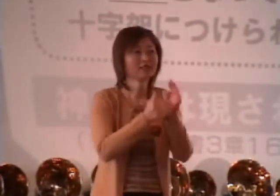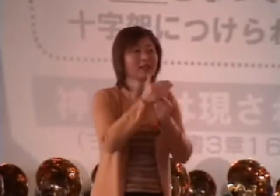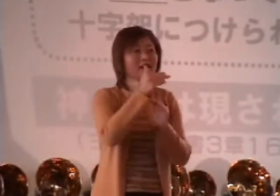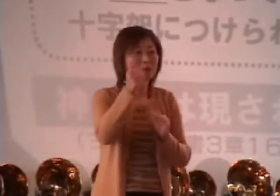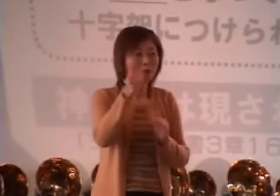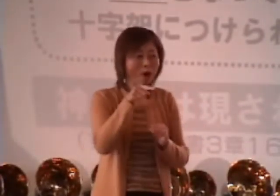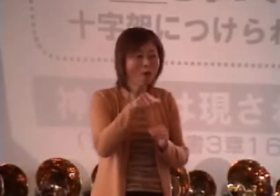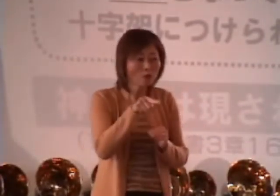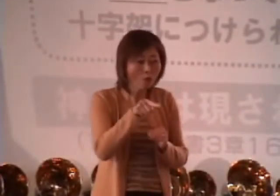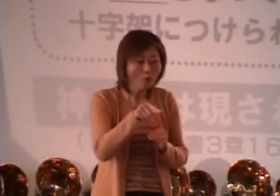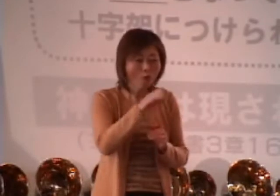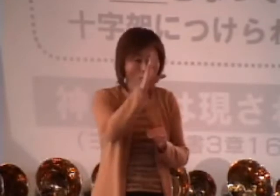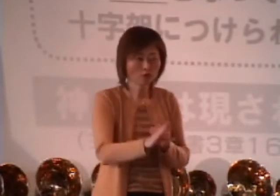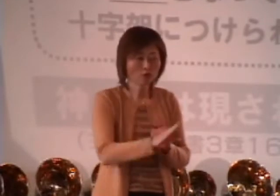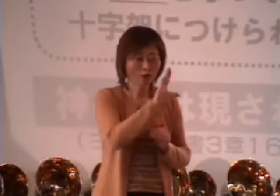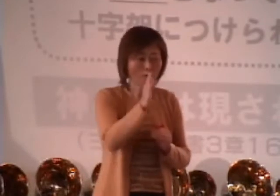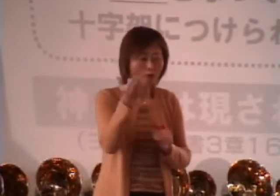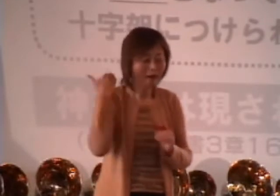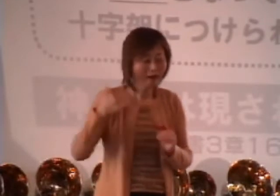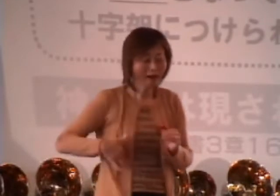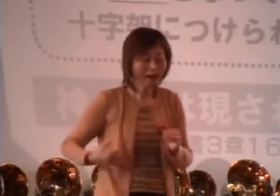当時の2000年前の話、旧約